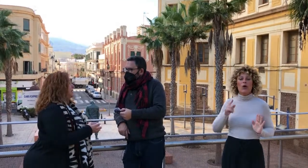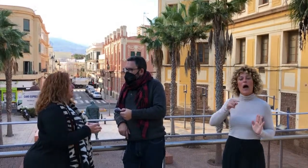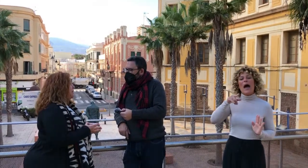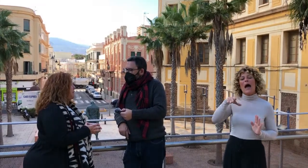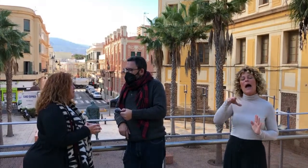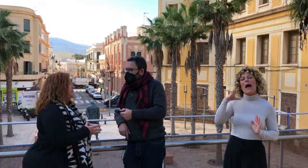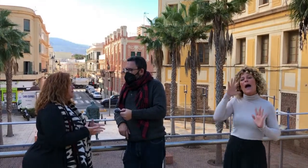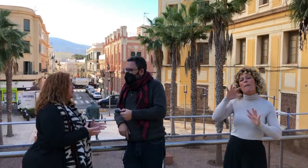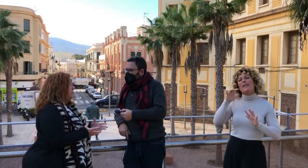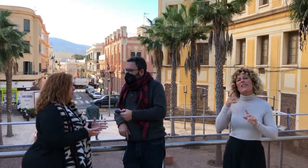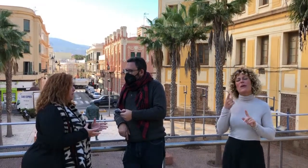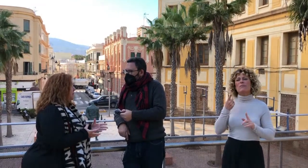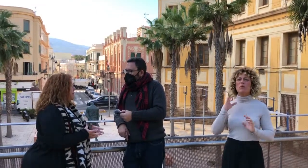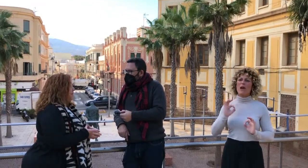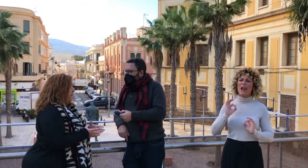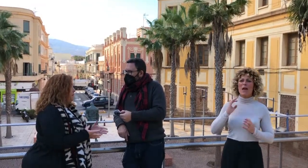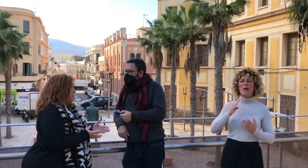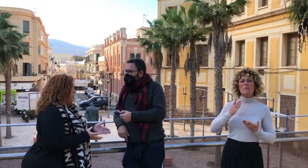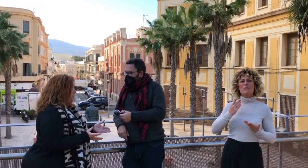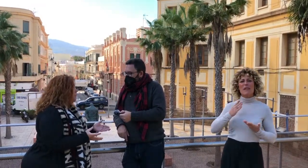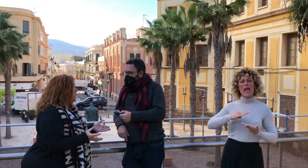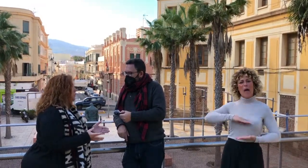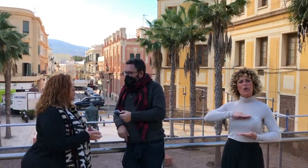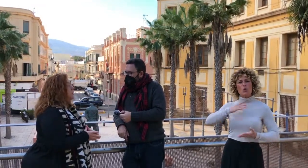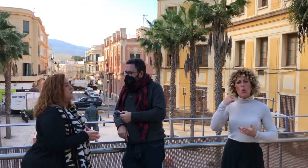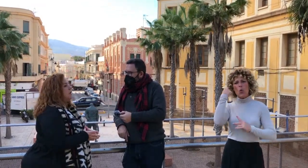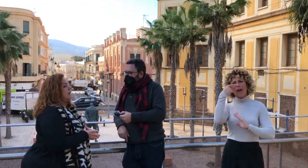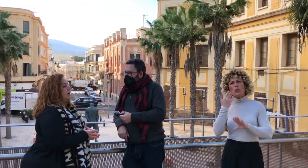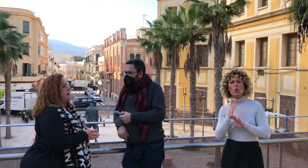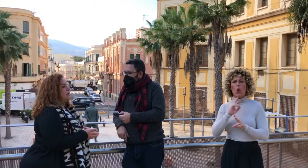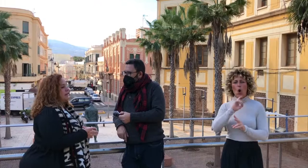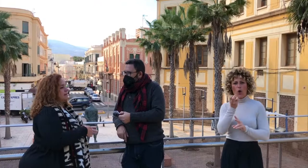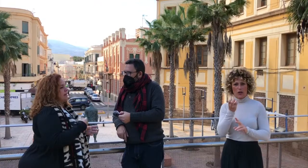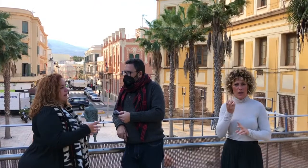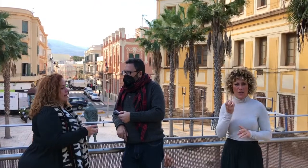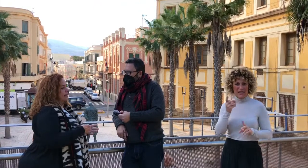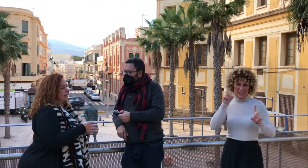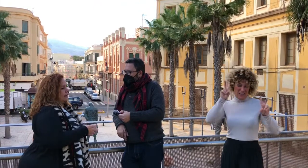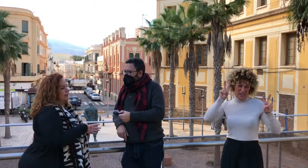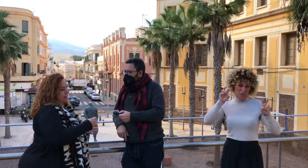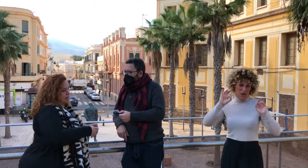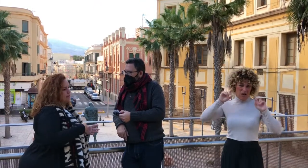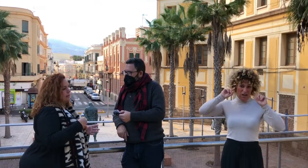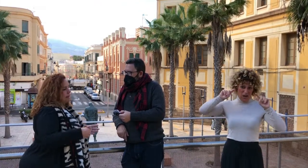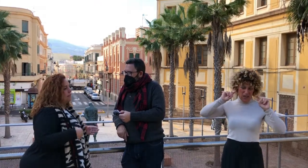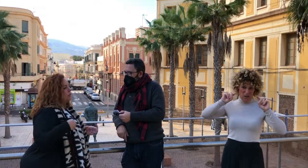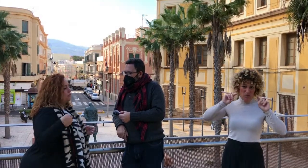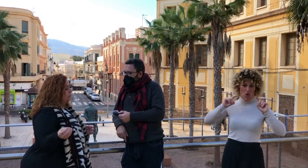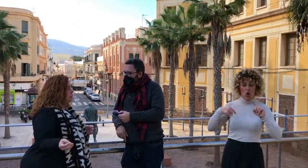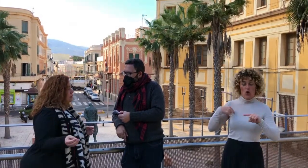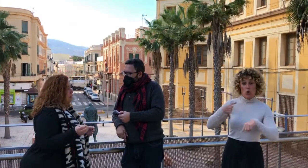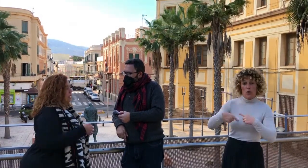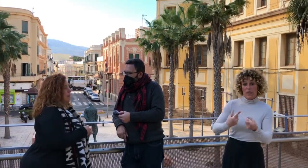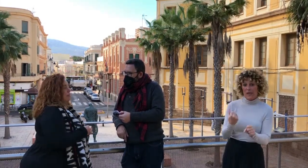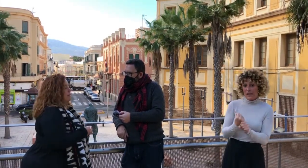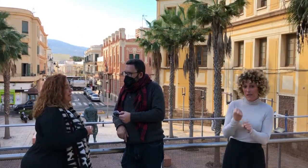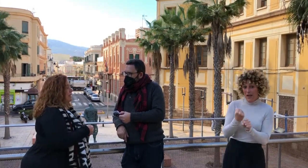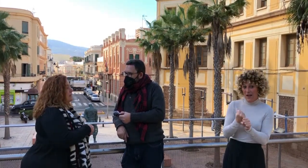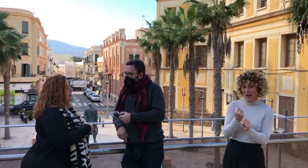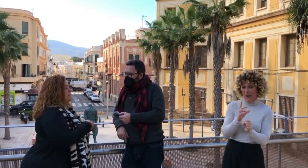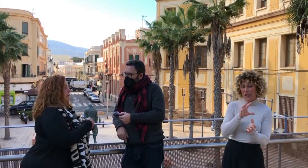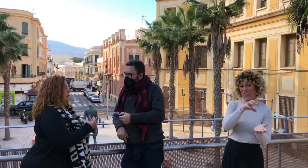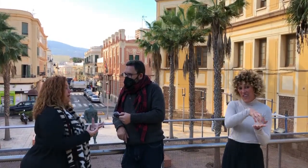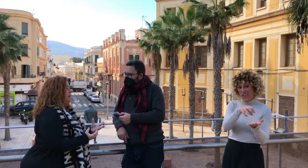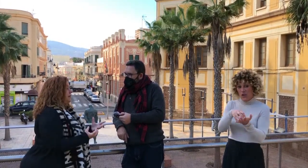actitudes que se requieren para ser intérprete en el ámbito académico, ¿no? A la hora de estar el día a día trabajando en los centros. El problema